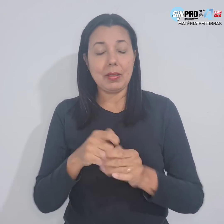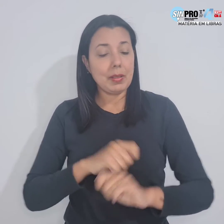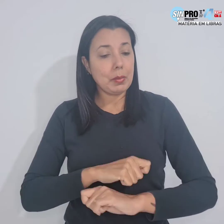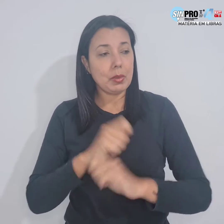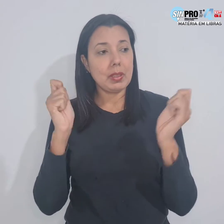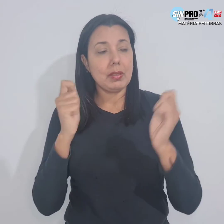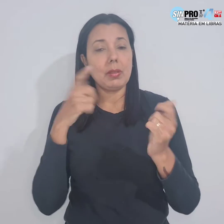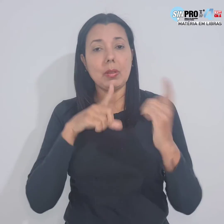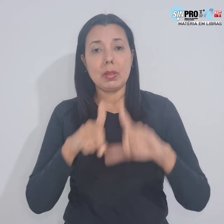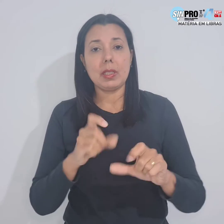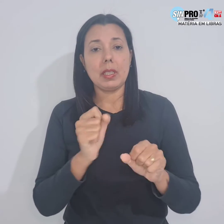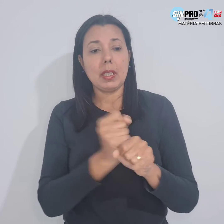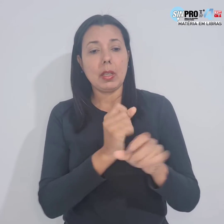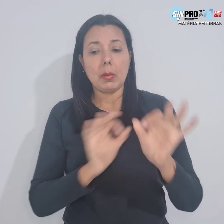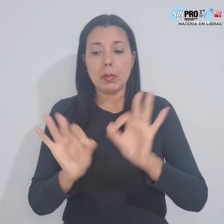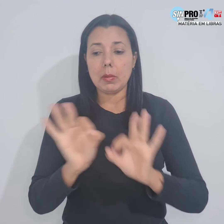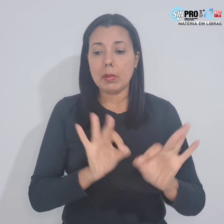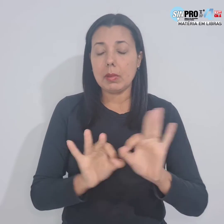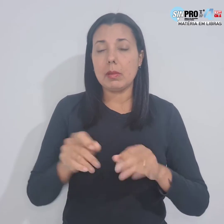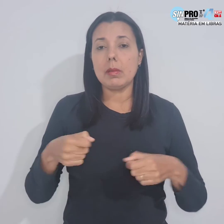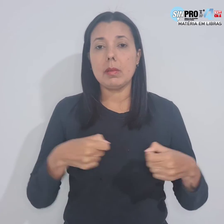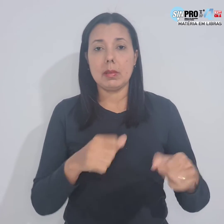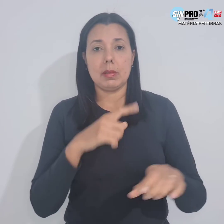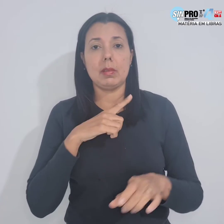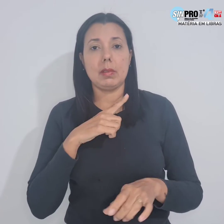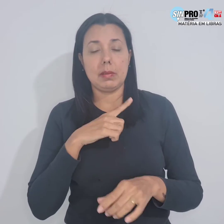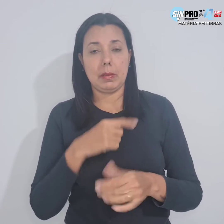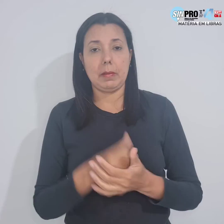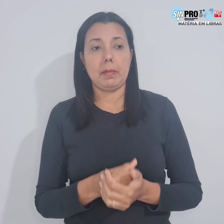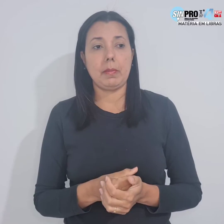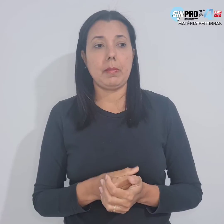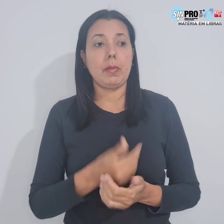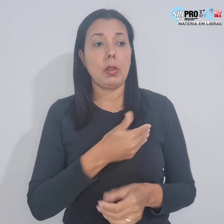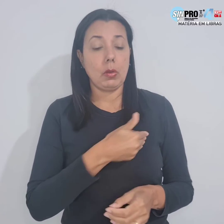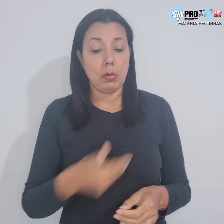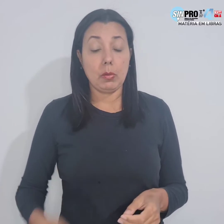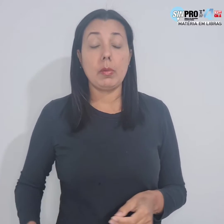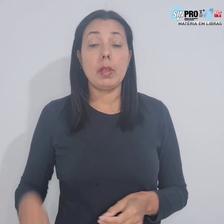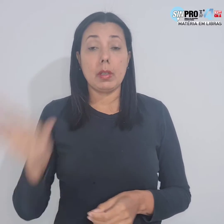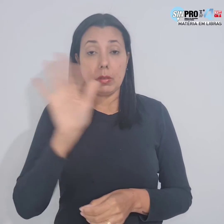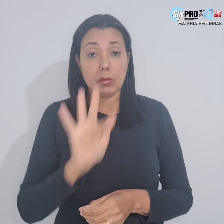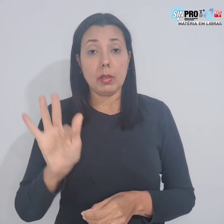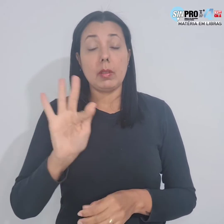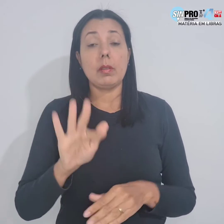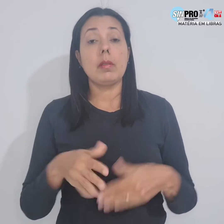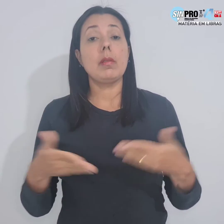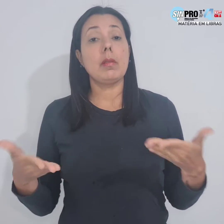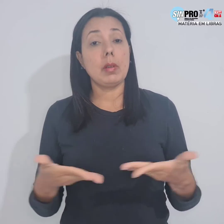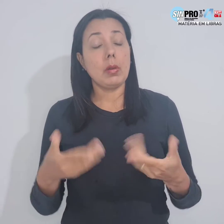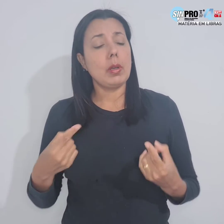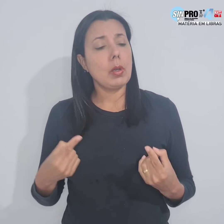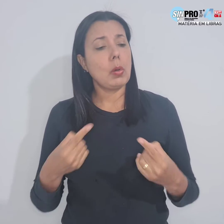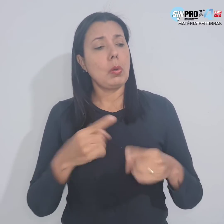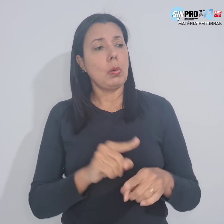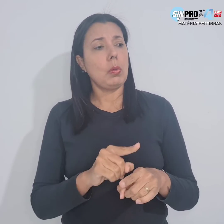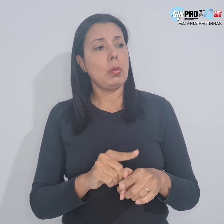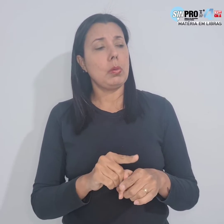possível garantir as obras necessárias. O governo federal caminha na contramão desta